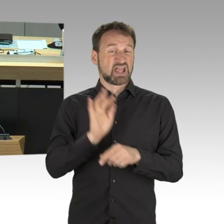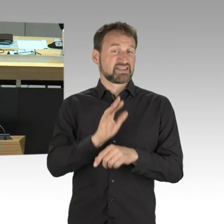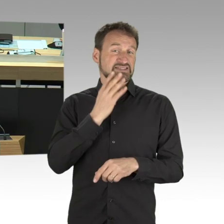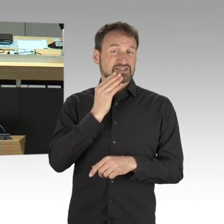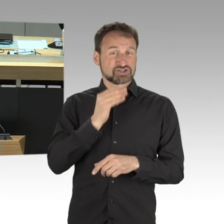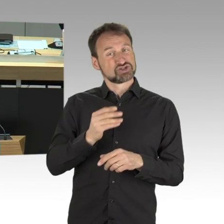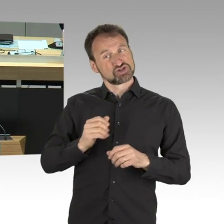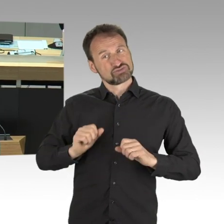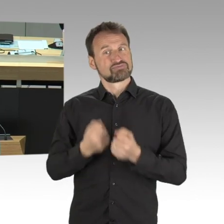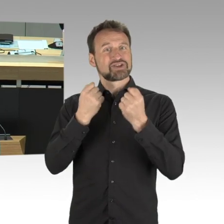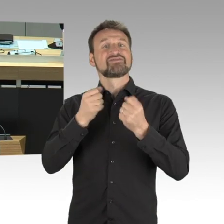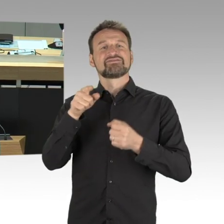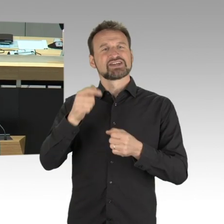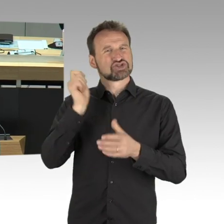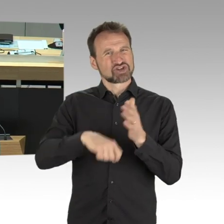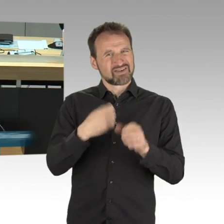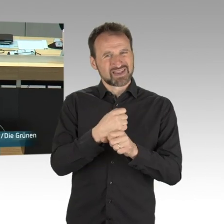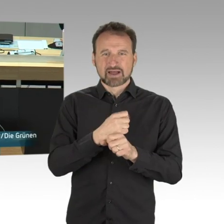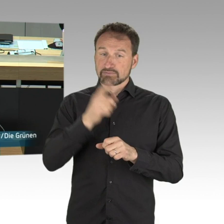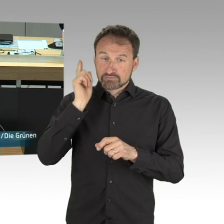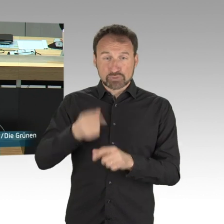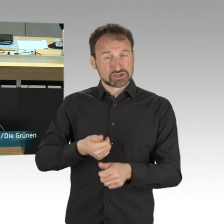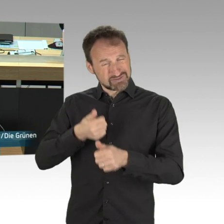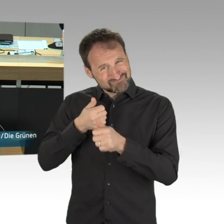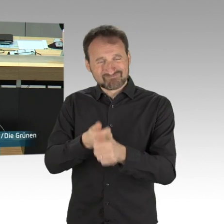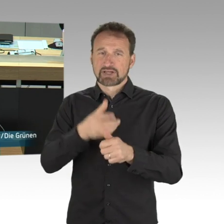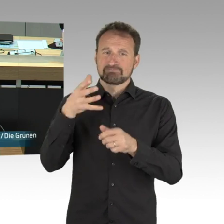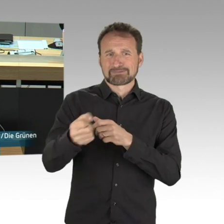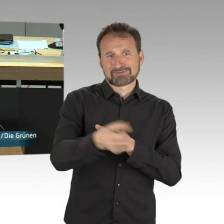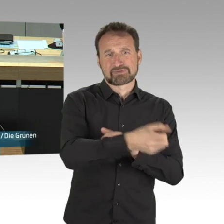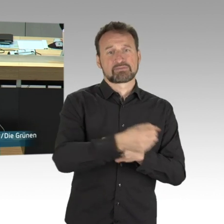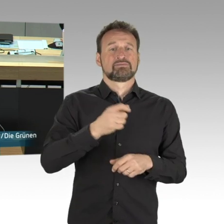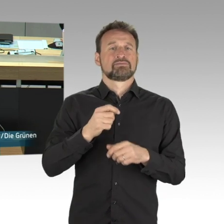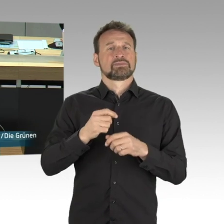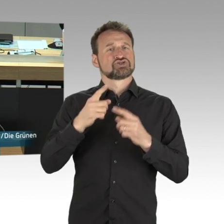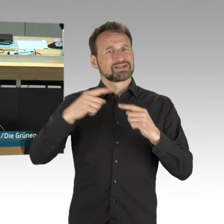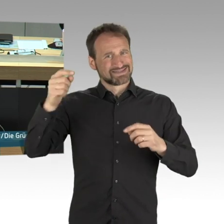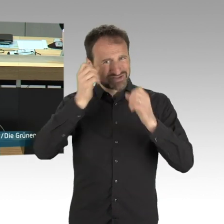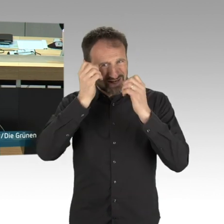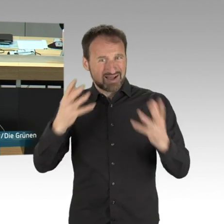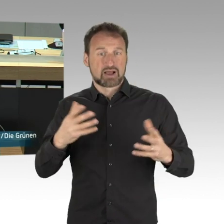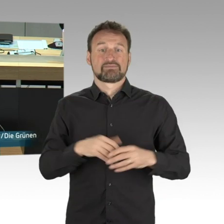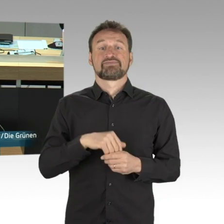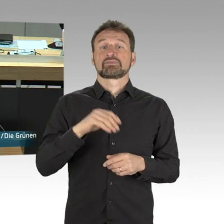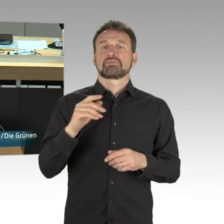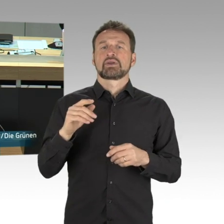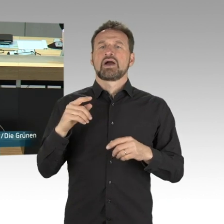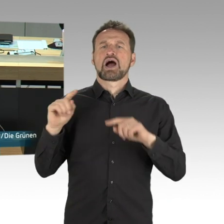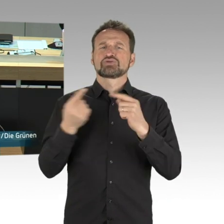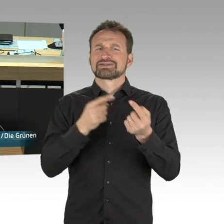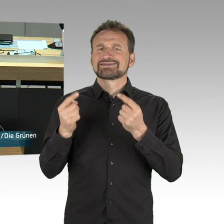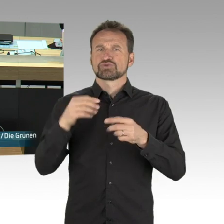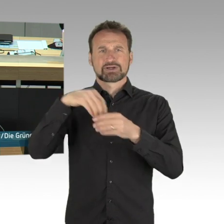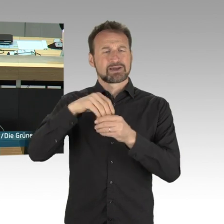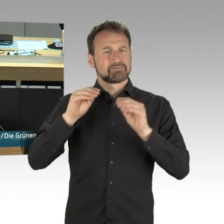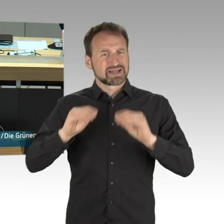Beratung, die Auseinandersetzung in pädagogischen Kontexten, die Stärkung der Zivilgesellschaft sowie eine allgemeine Antisemitismusprävention